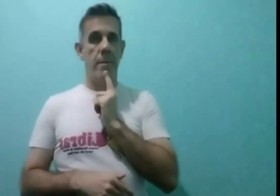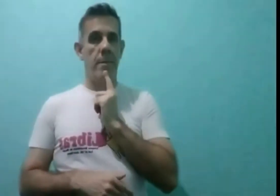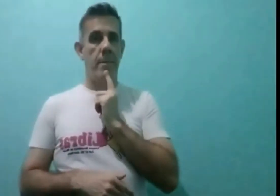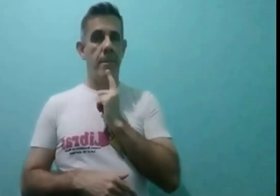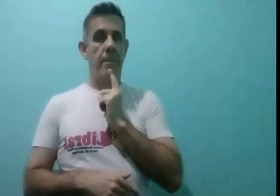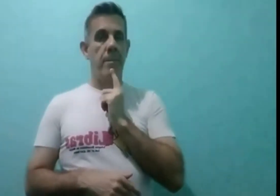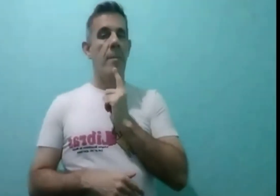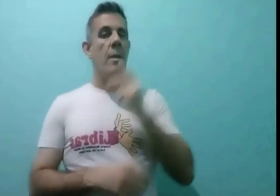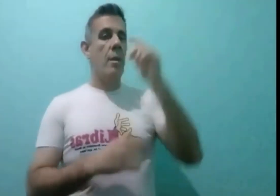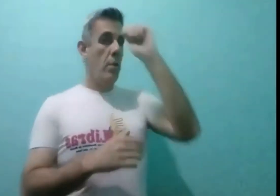surda aqui do Brasil.